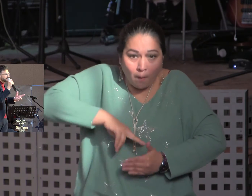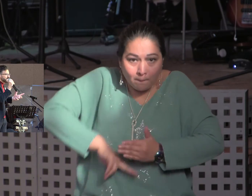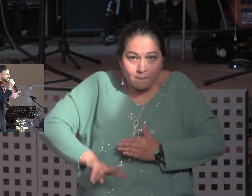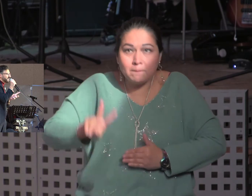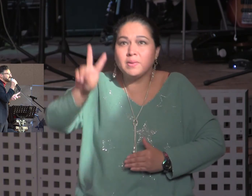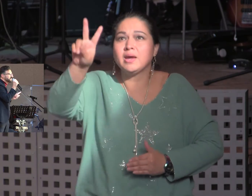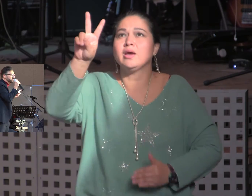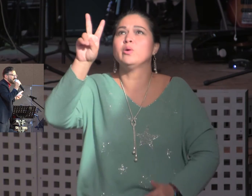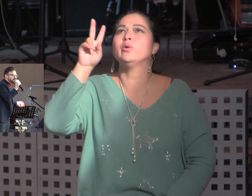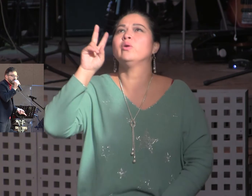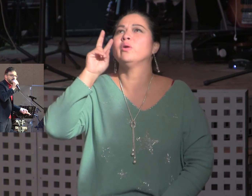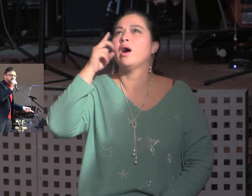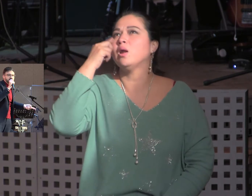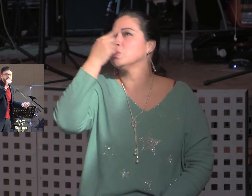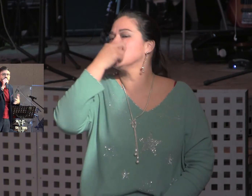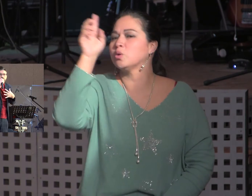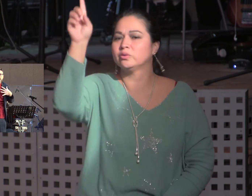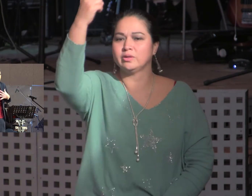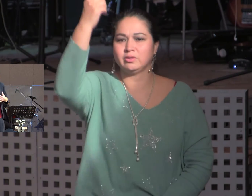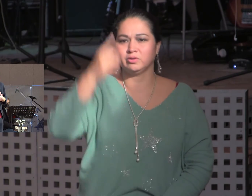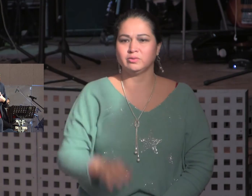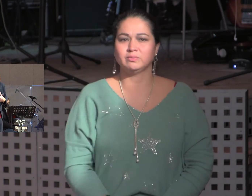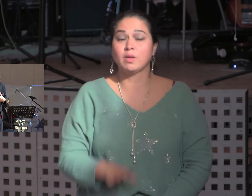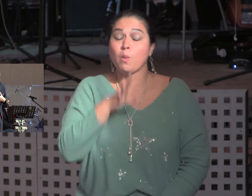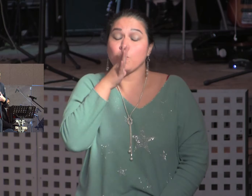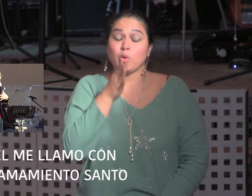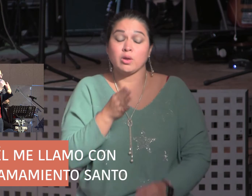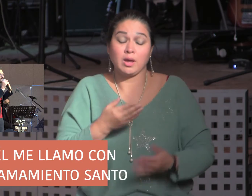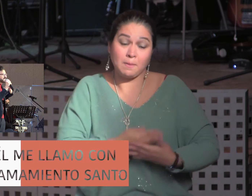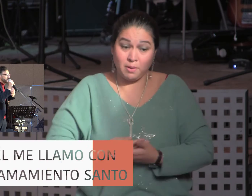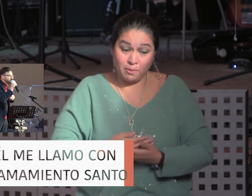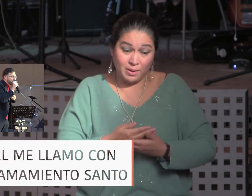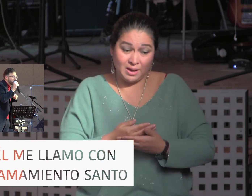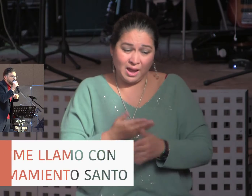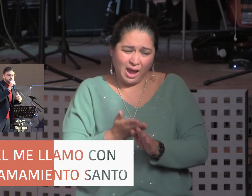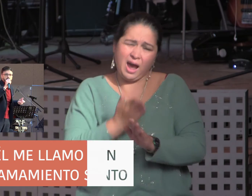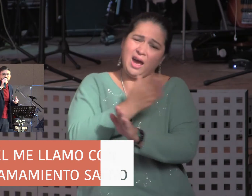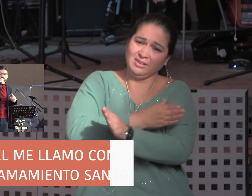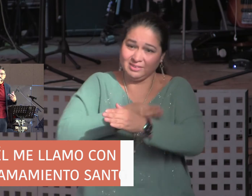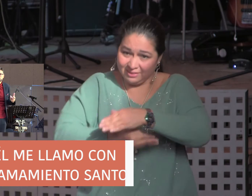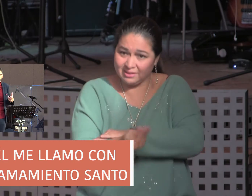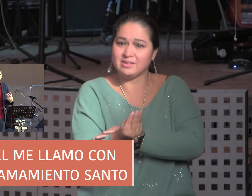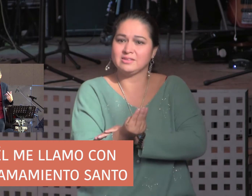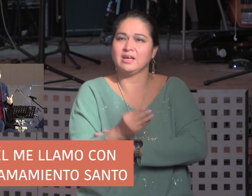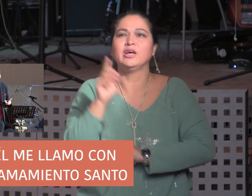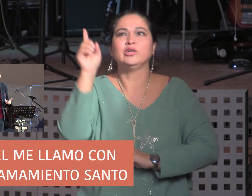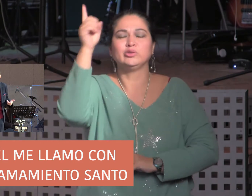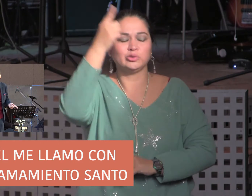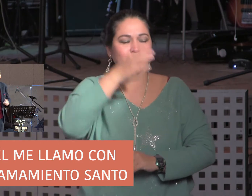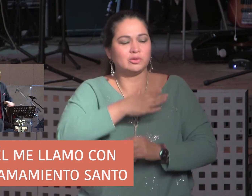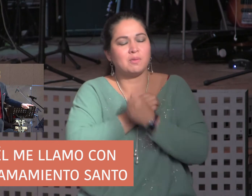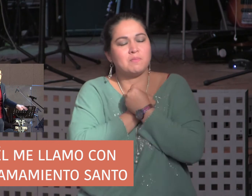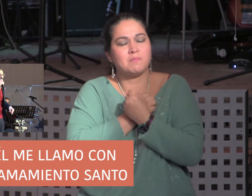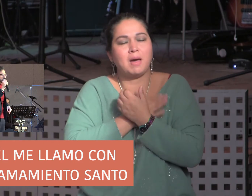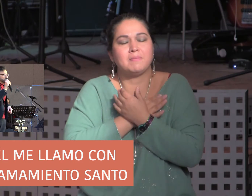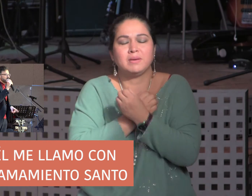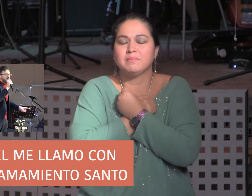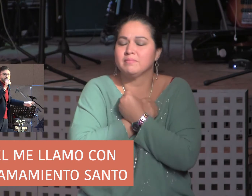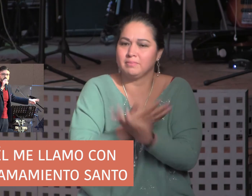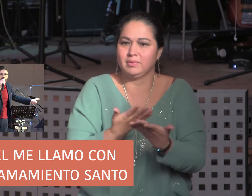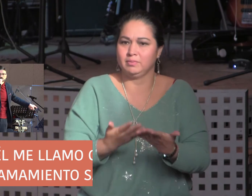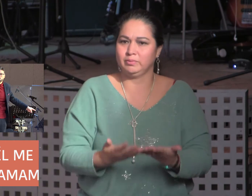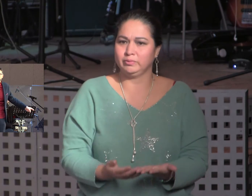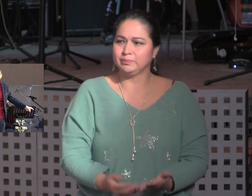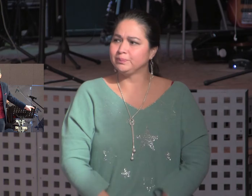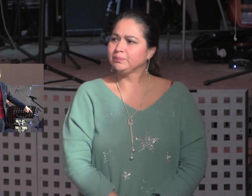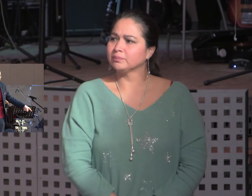porque desde antes de nacer Él me amó y Él me llamó con llamamiento santo. No porque yo sea